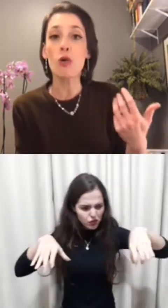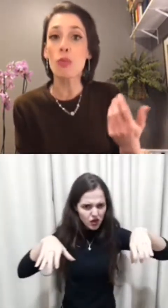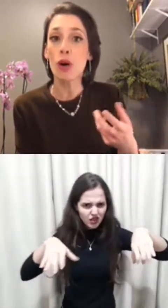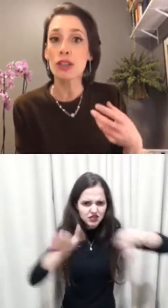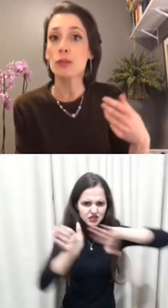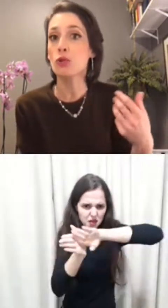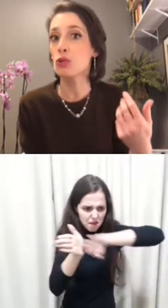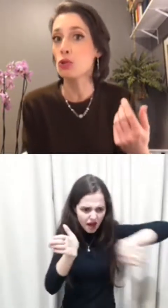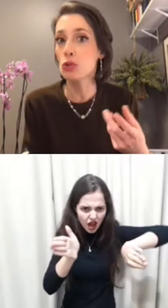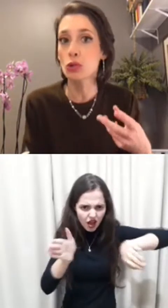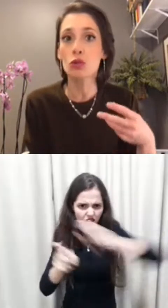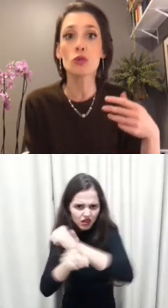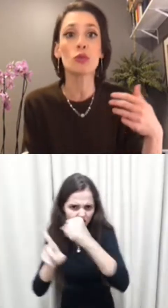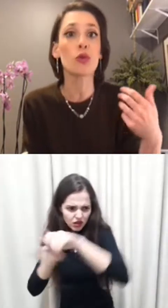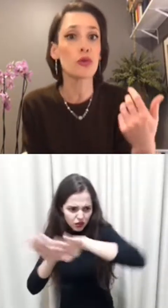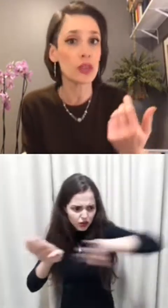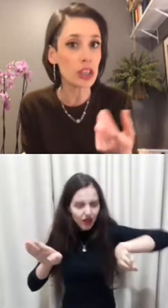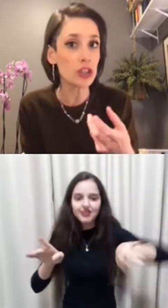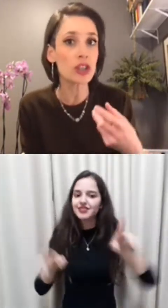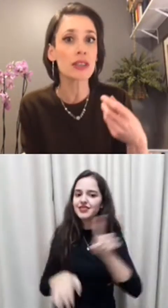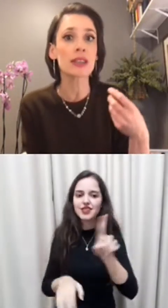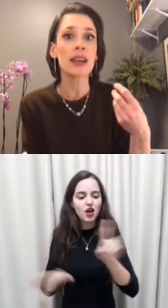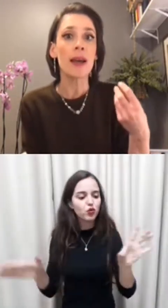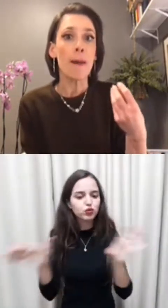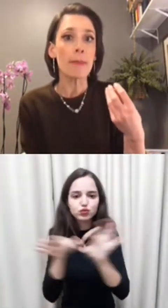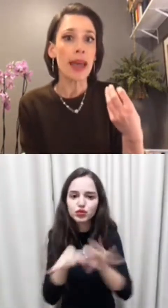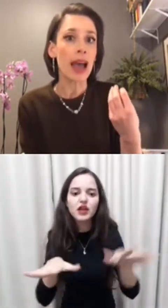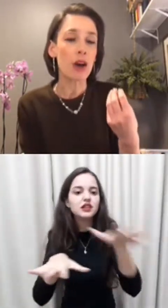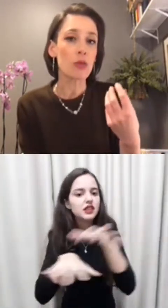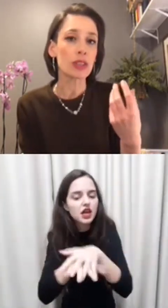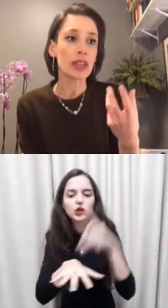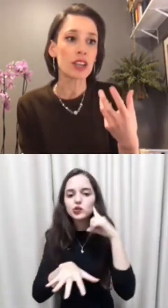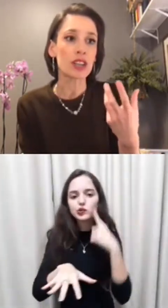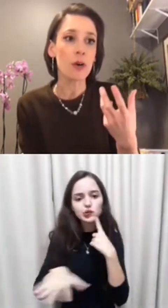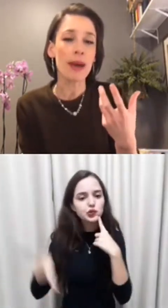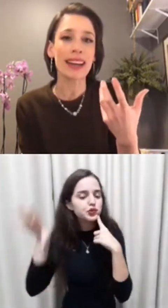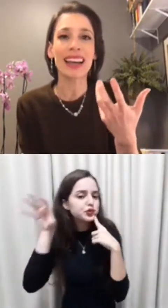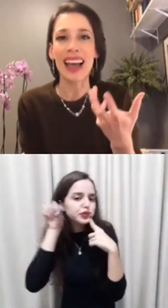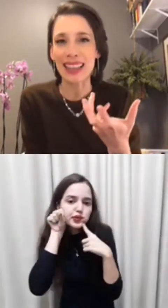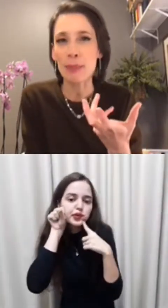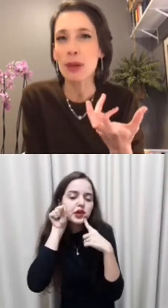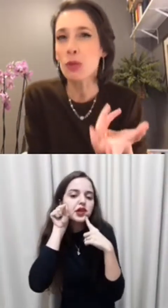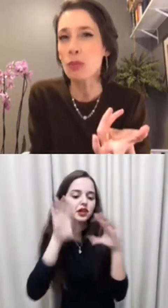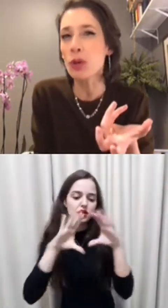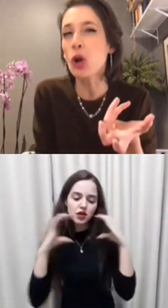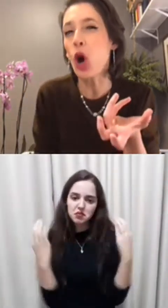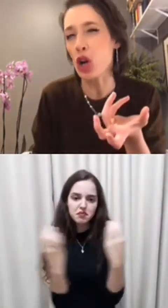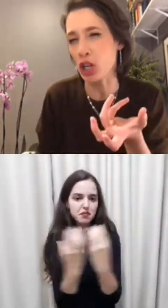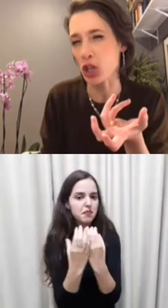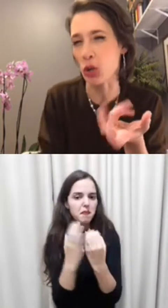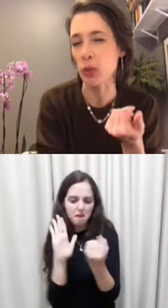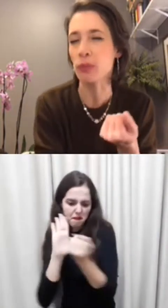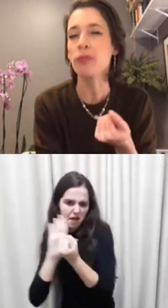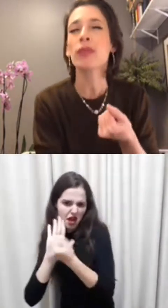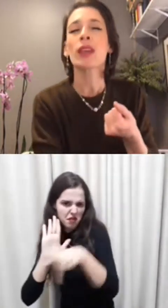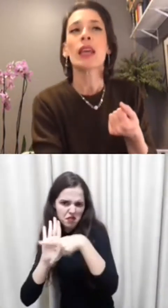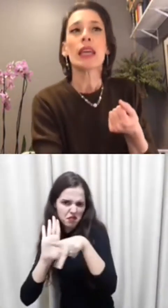é composta por surdos, por ouvintes, né? A comunidade não marcada pelo